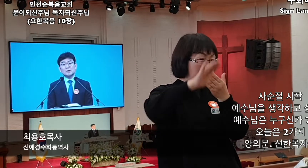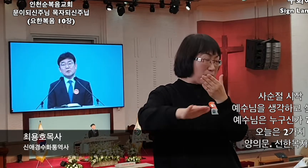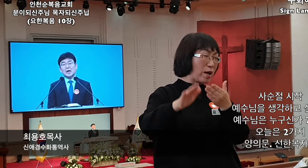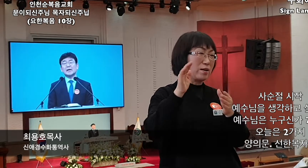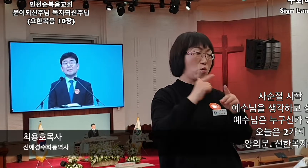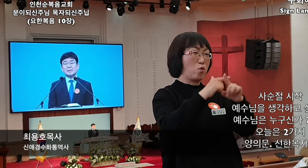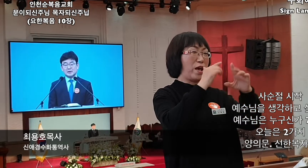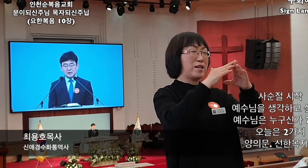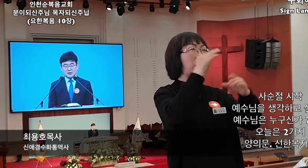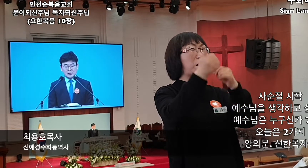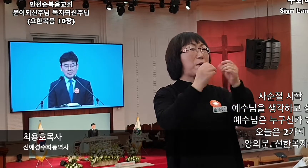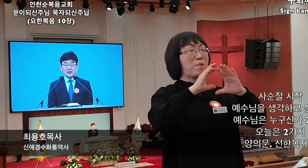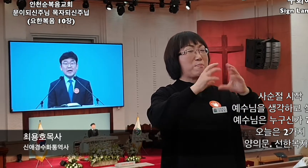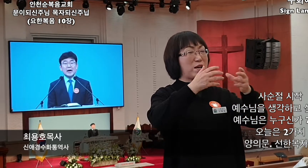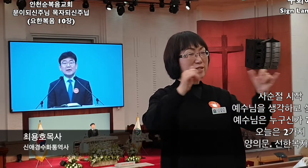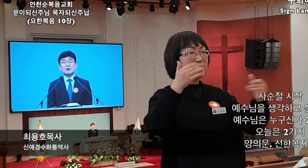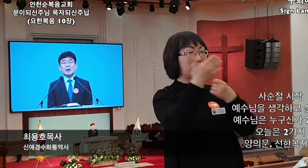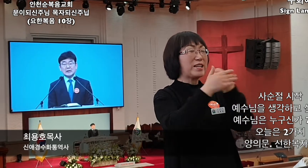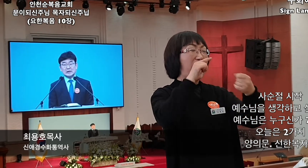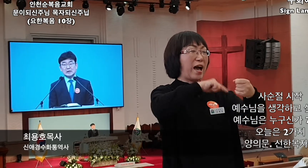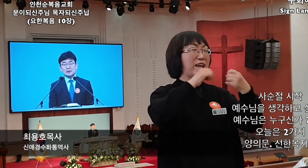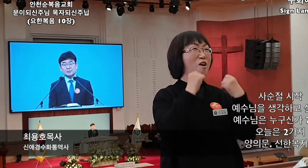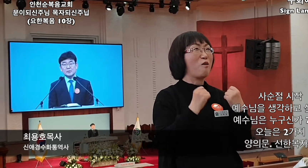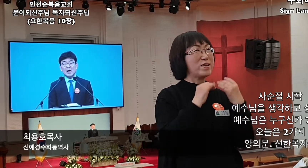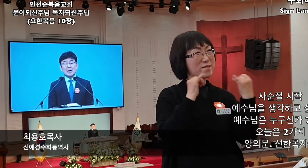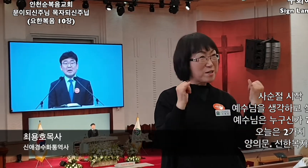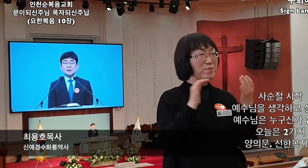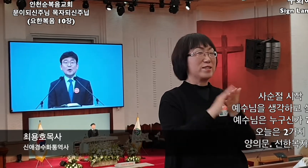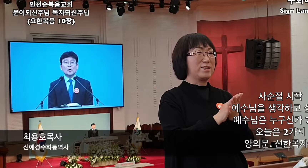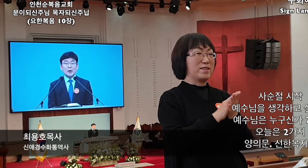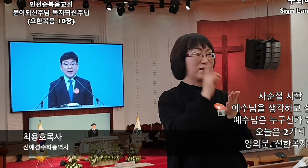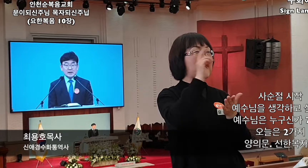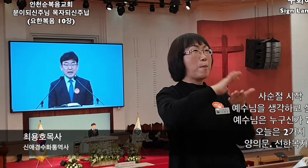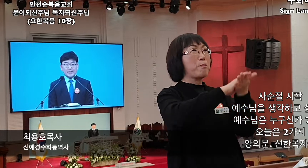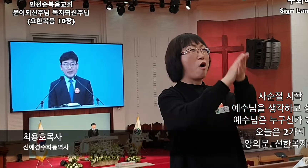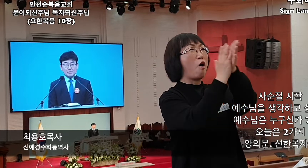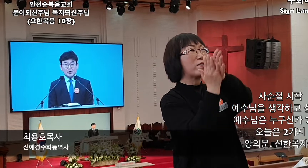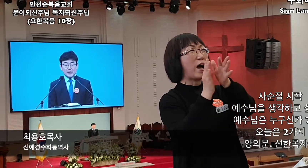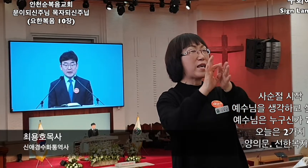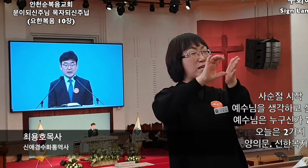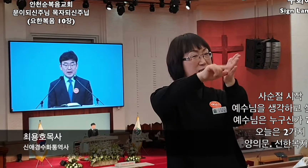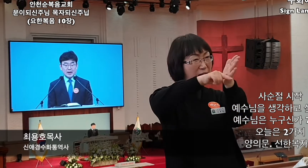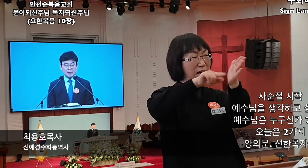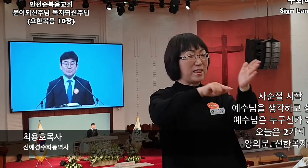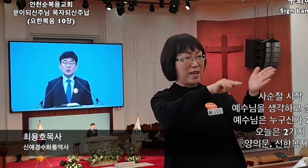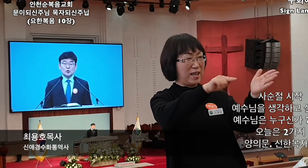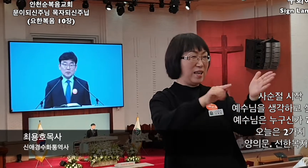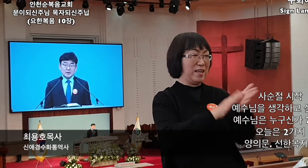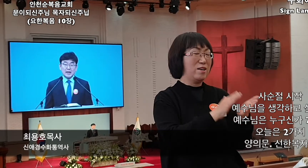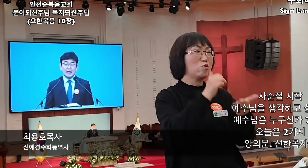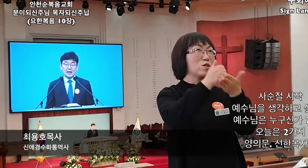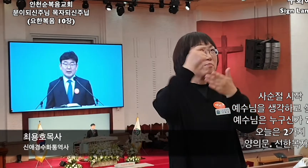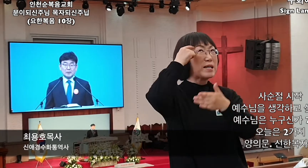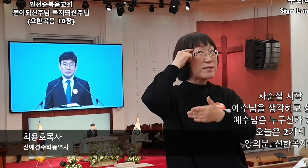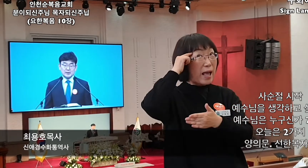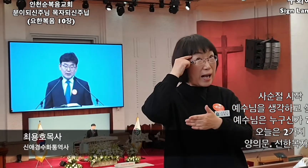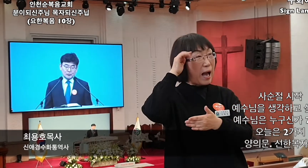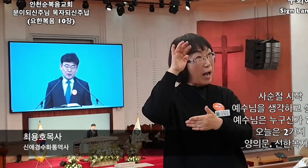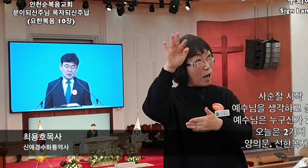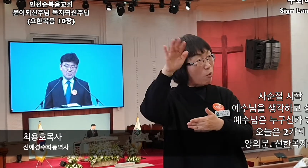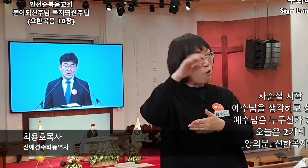교회는, 그리고 하나님의 백성들은, 은혜 안에 거하는 이들은 아마 그 변화의 시간에 주님을